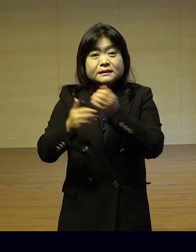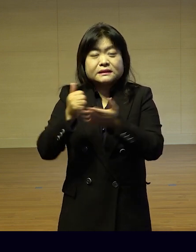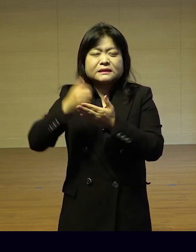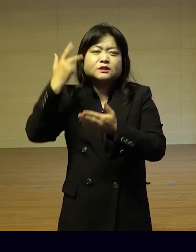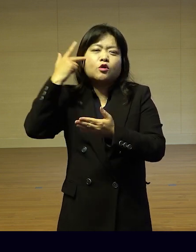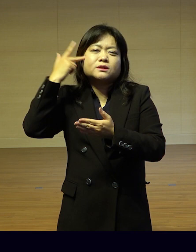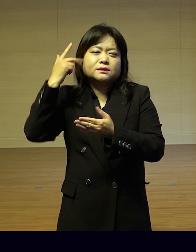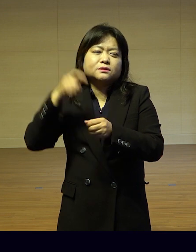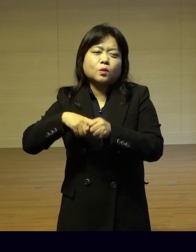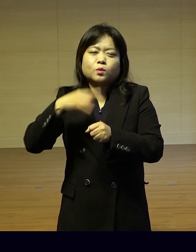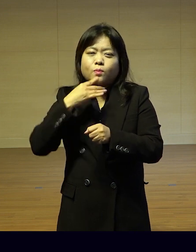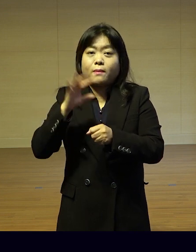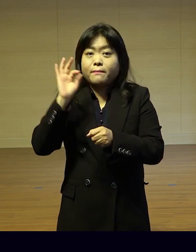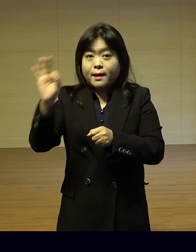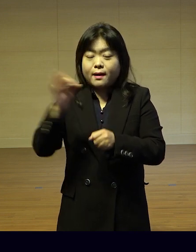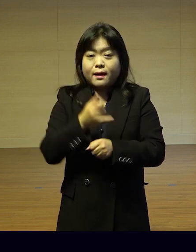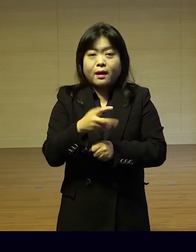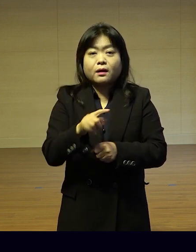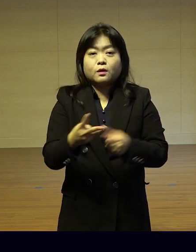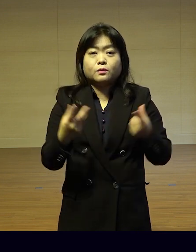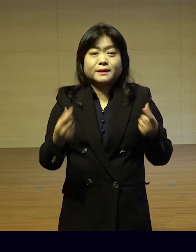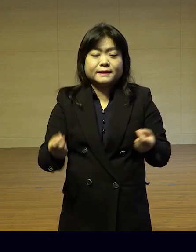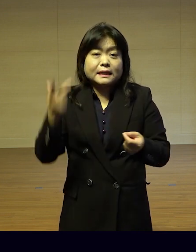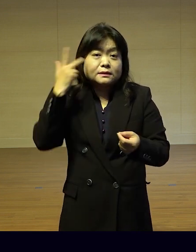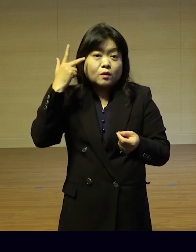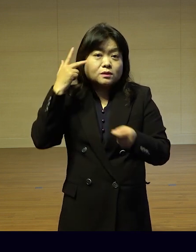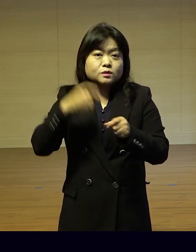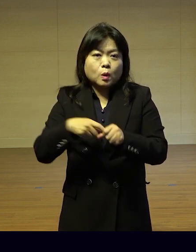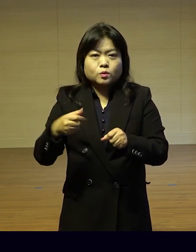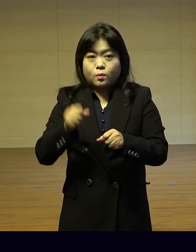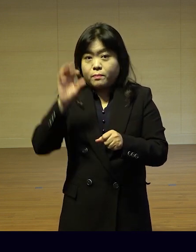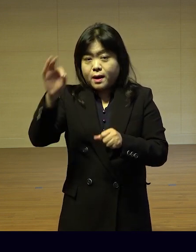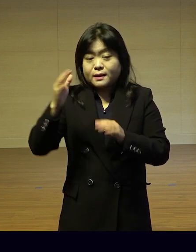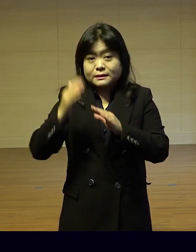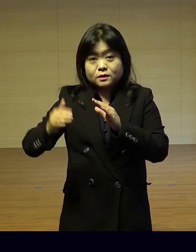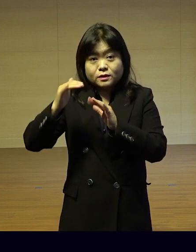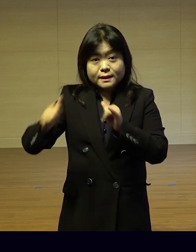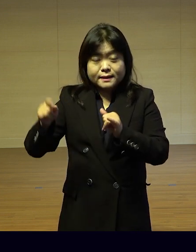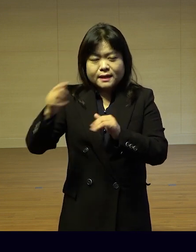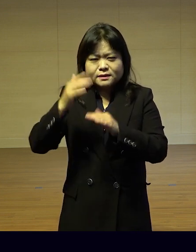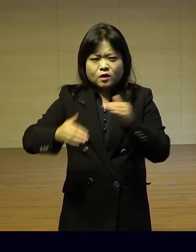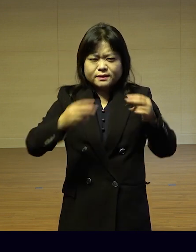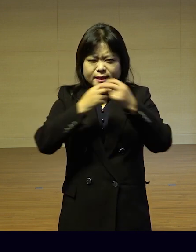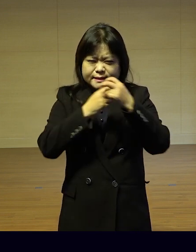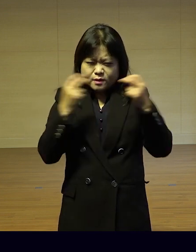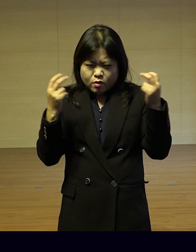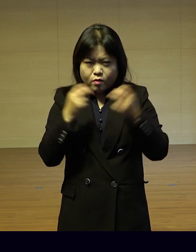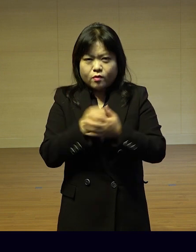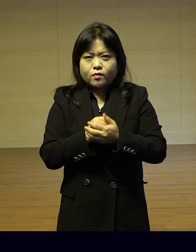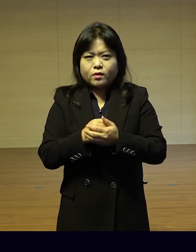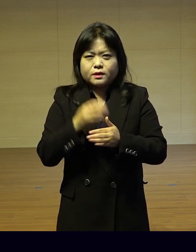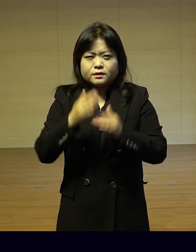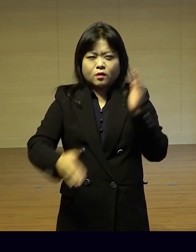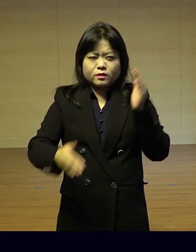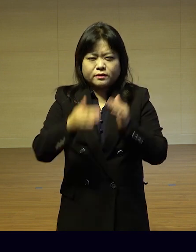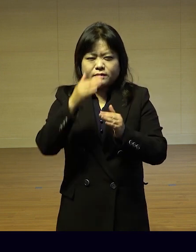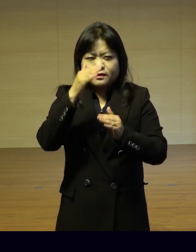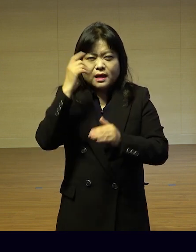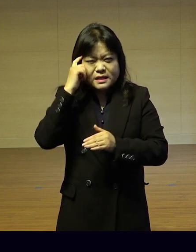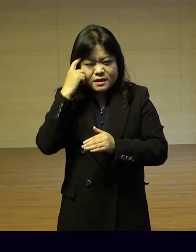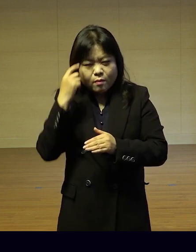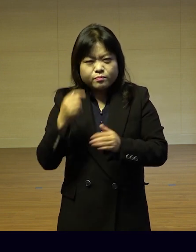보죠. 마찬가지로 해겔도 마찬가지입니다. 또는 절대 이성, 절대 이념